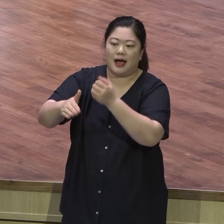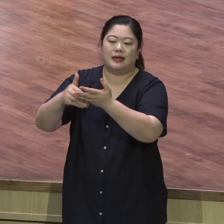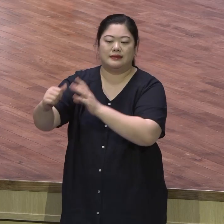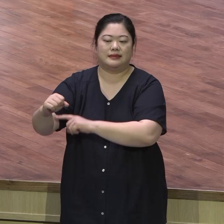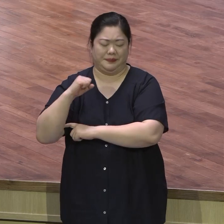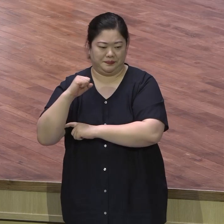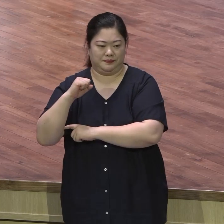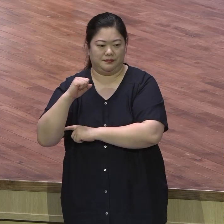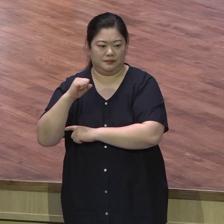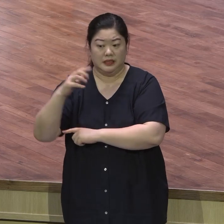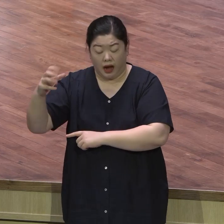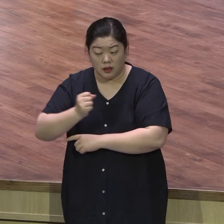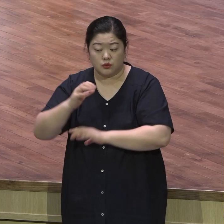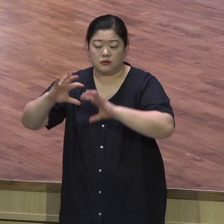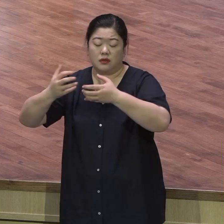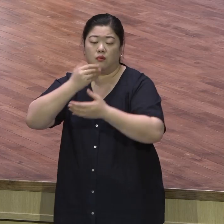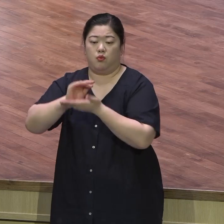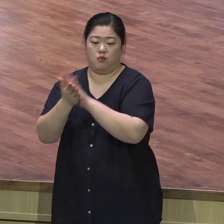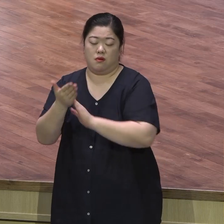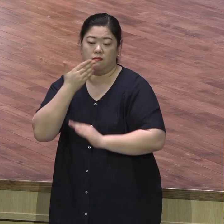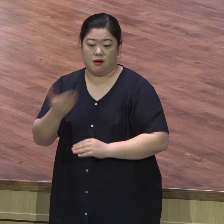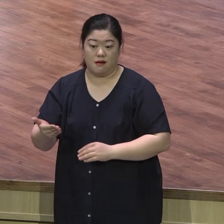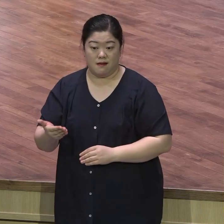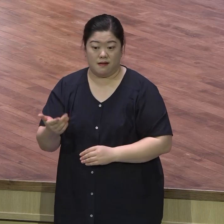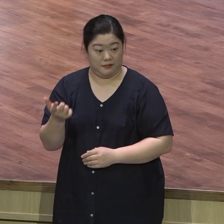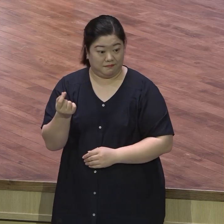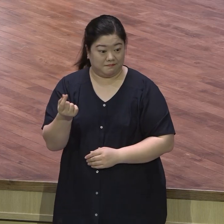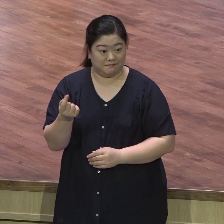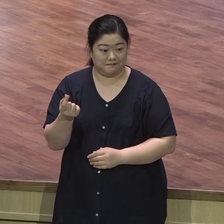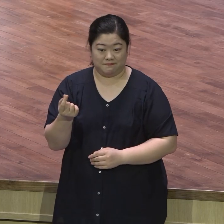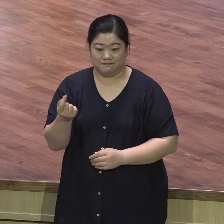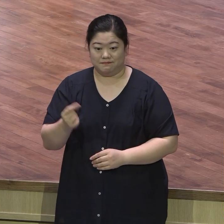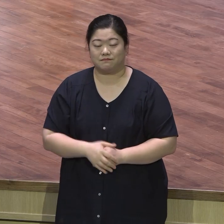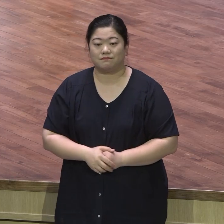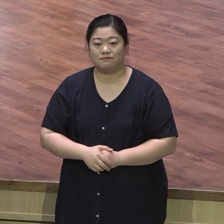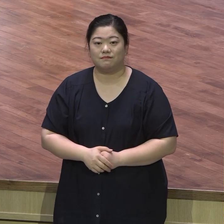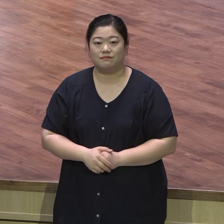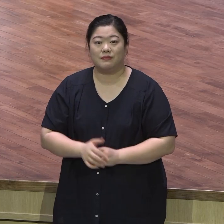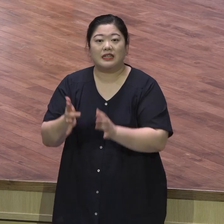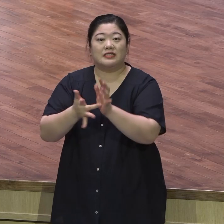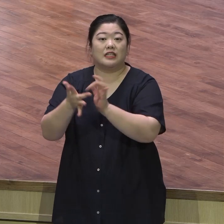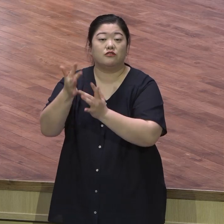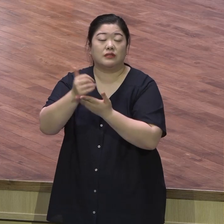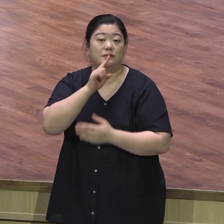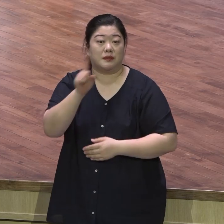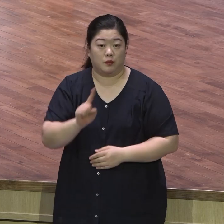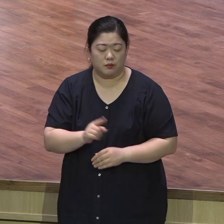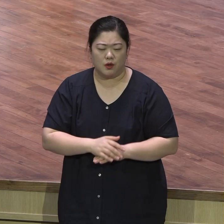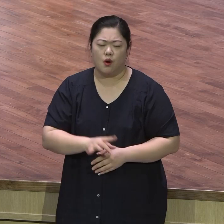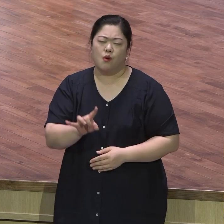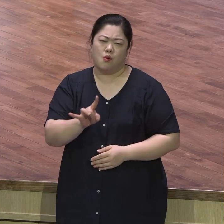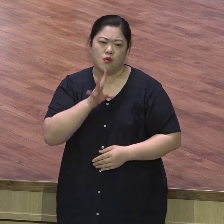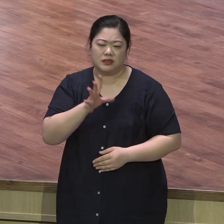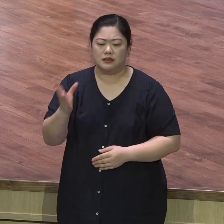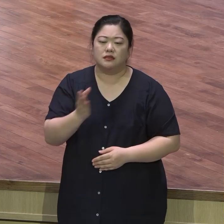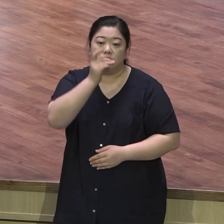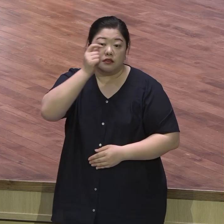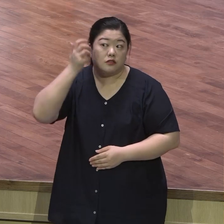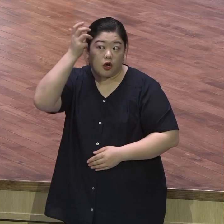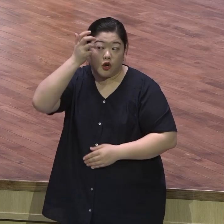성령의 권력 힘입을 해야 돼요 그래서 뭐라고 말씀하시지 예수님이 오직 성령이 너희의 맛이면